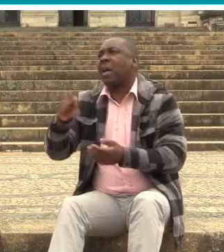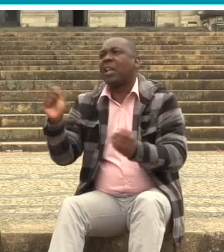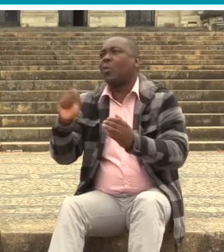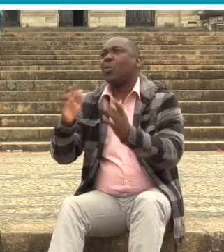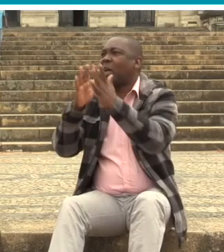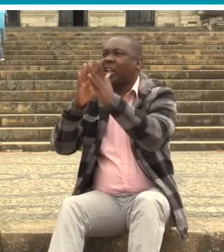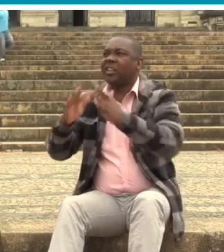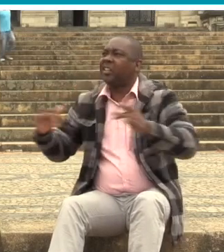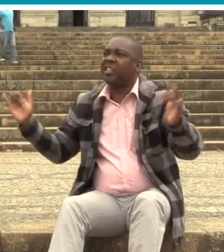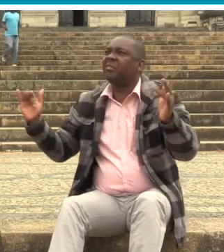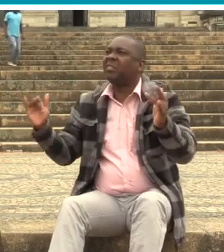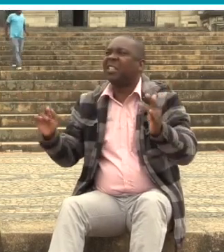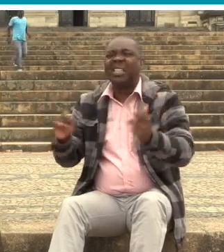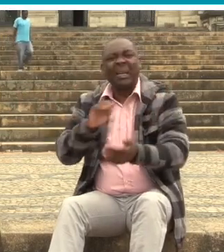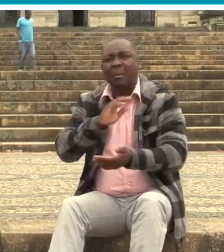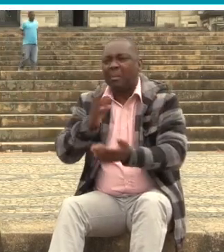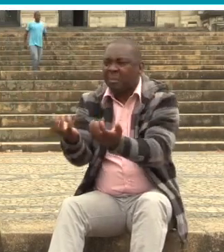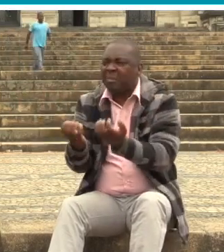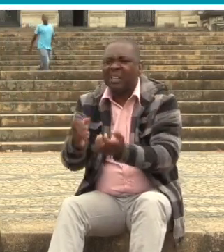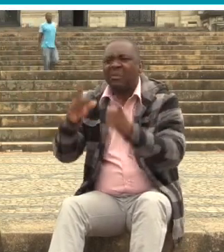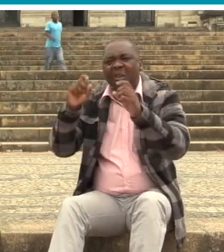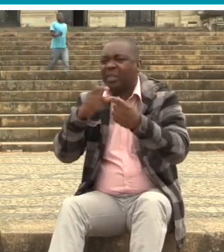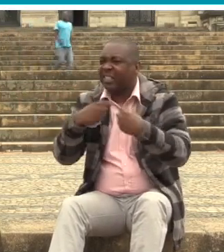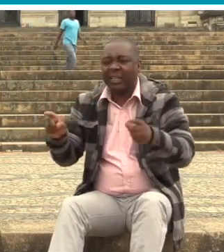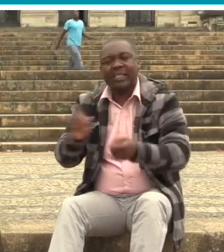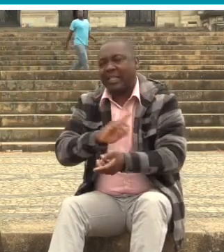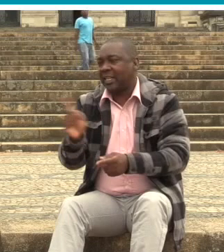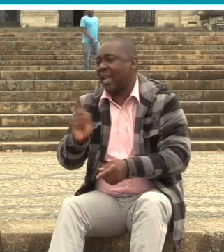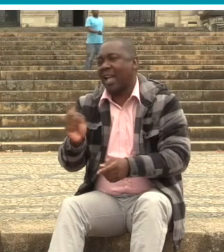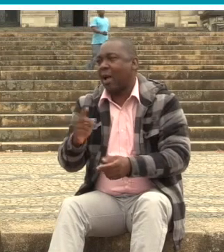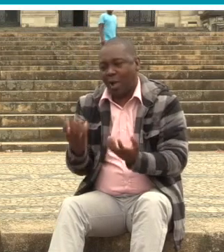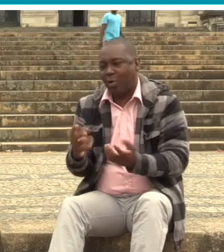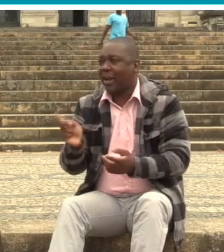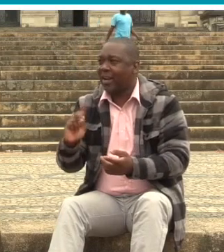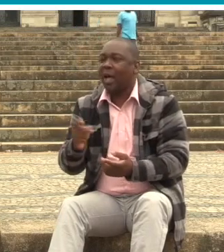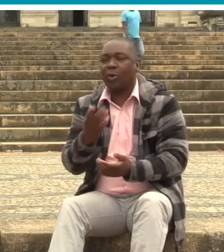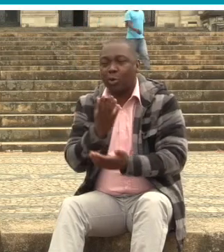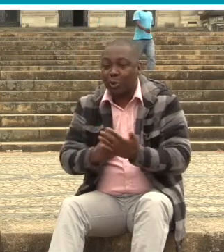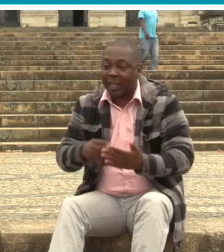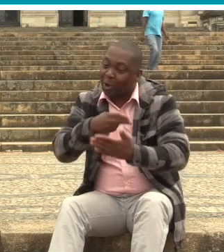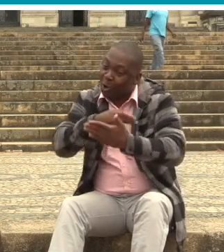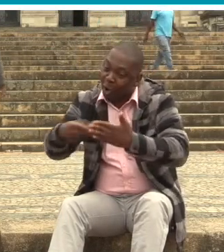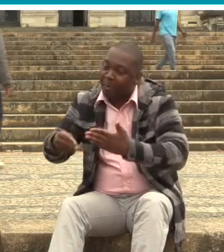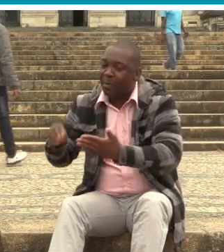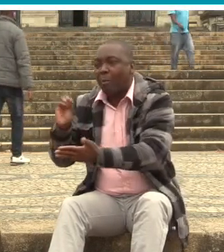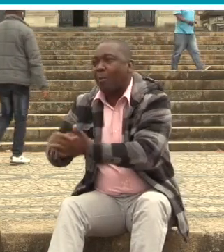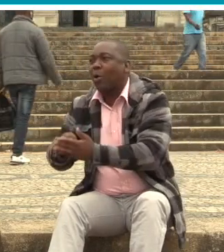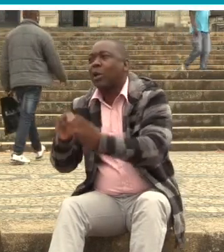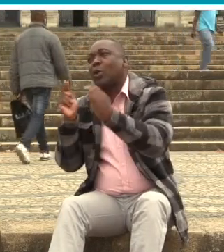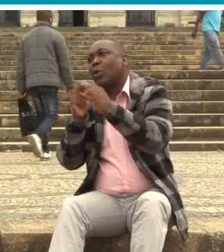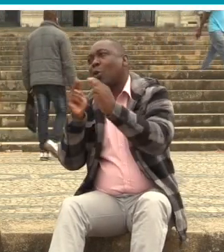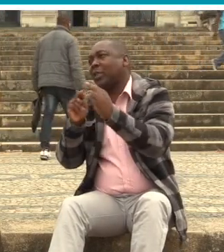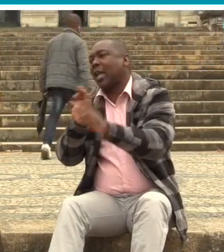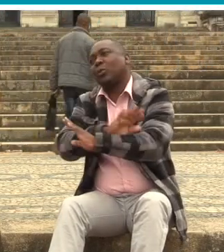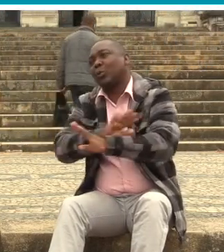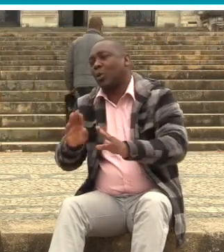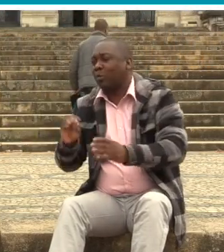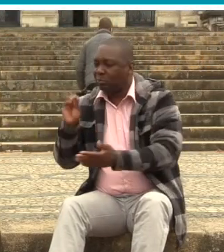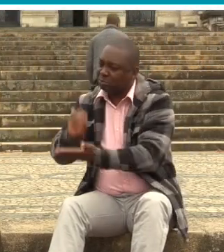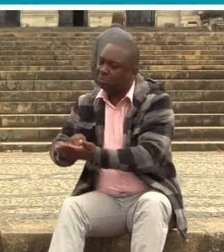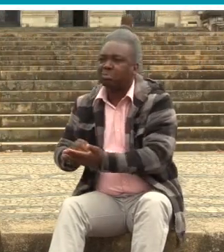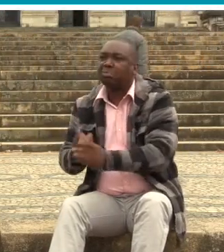bem-vindo. Não se paga nada. É algo livre. Não precisa de nenhuma documentação. O mais importante